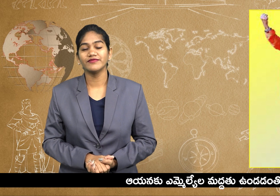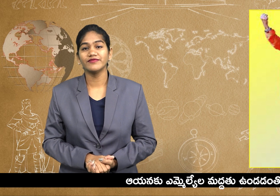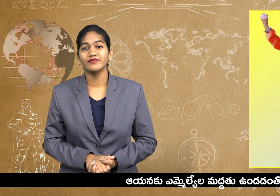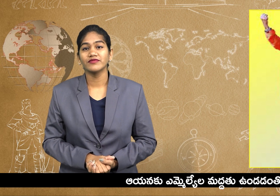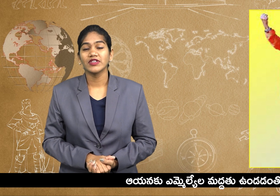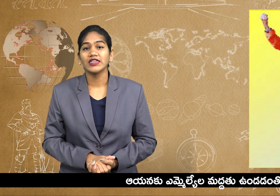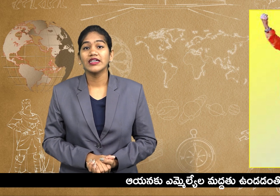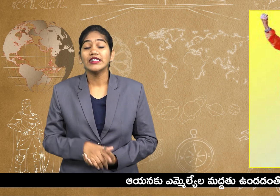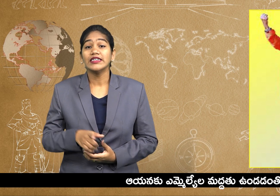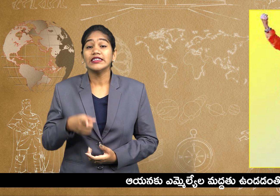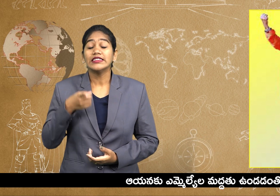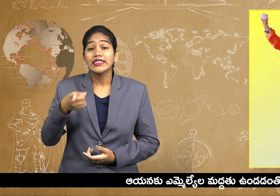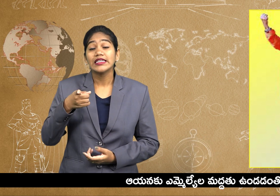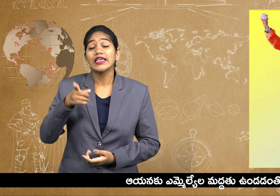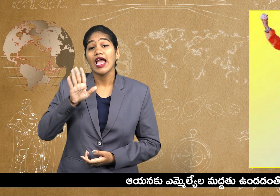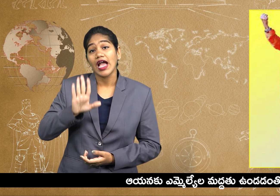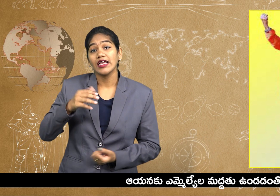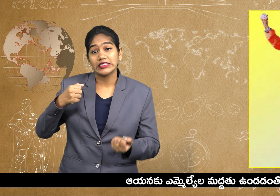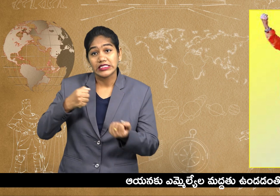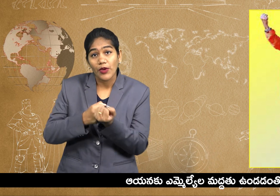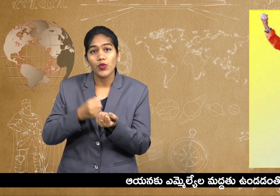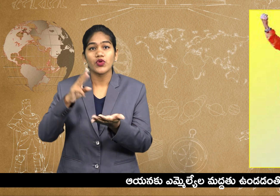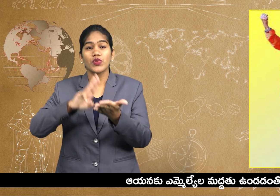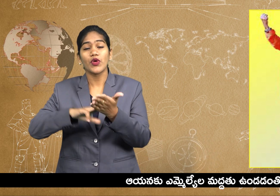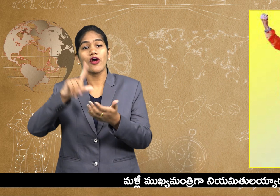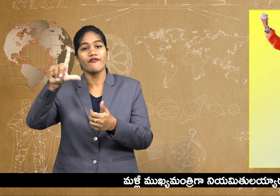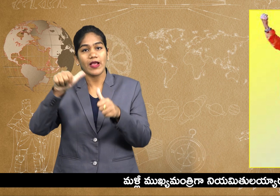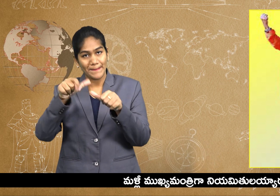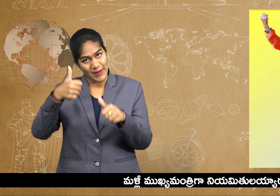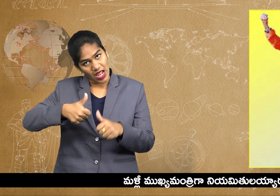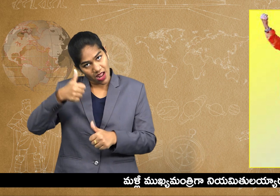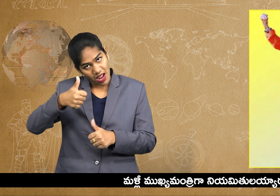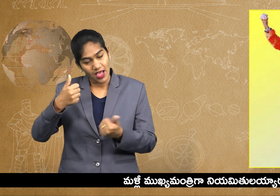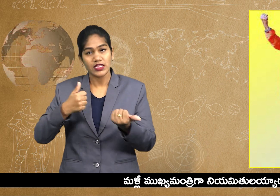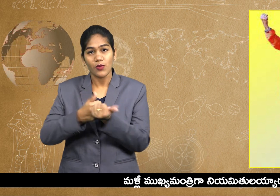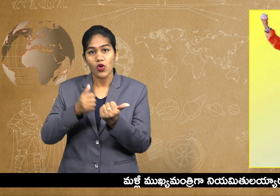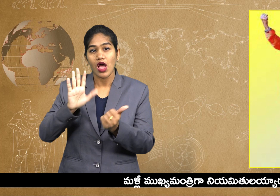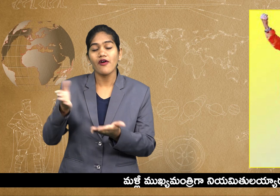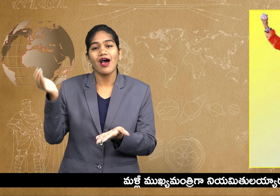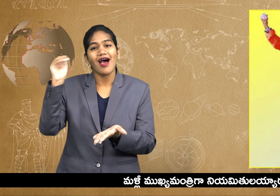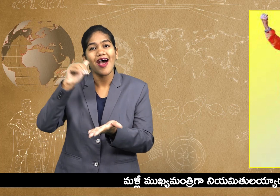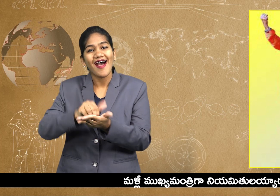ఆయనకు ఎమ్మెల్యేల మద్దతు ఉండటంతో మళ్లీ ముఖ్యమంత్రిగా నియమితులయ్యారు.